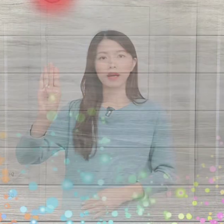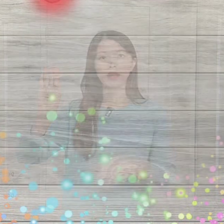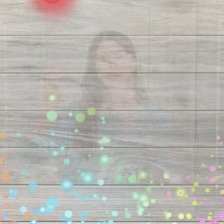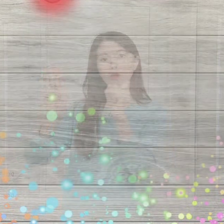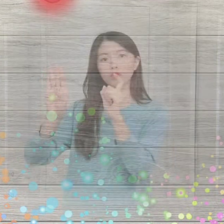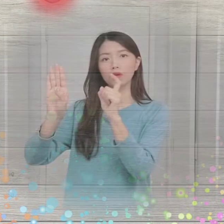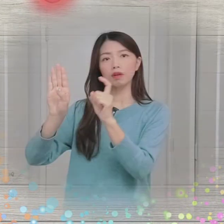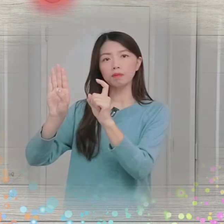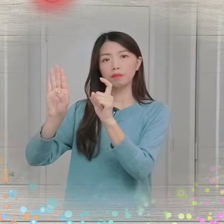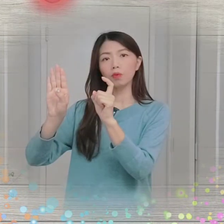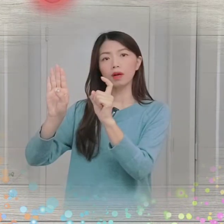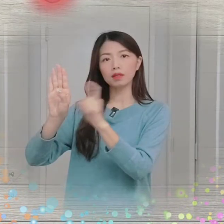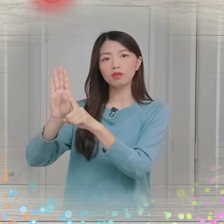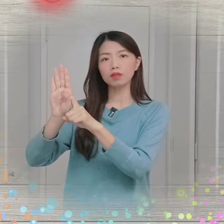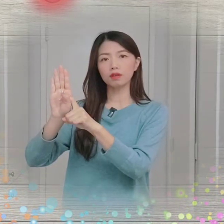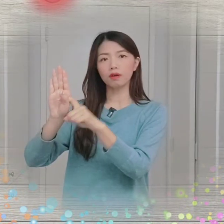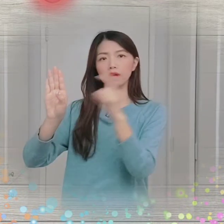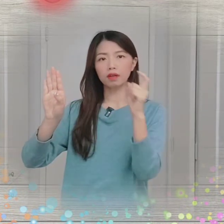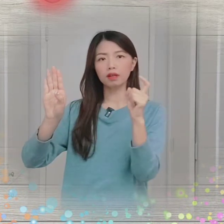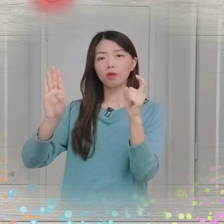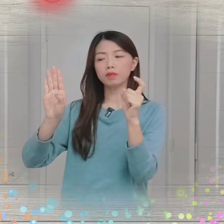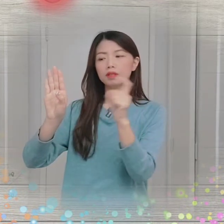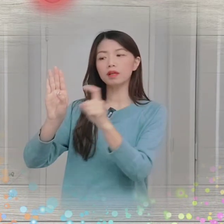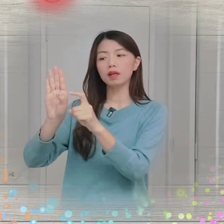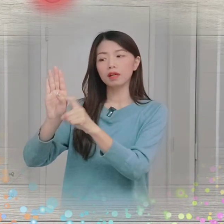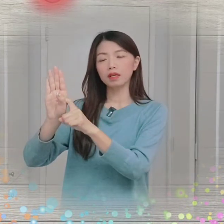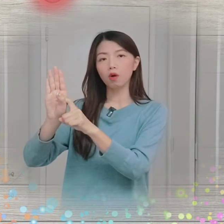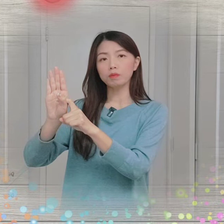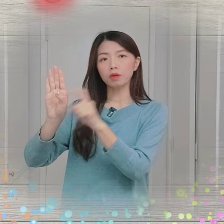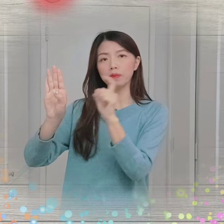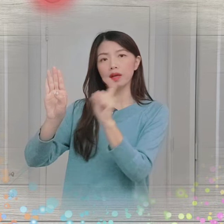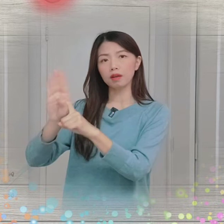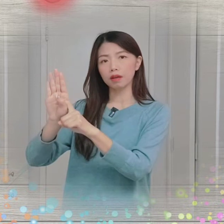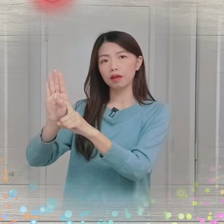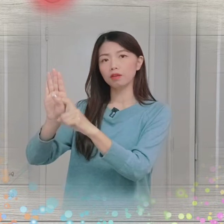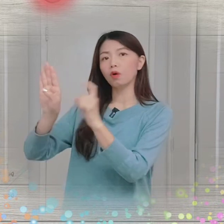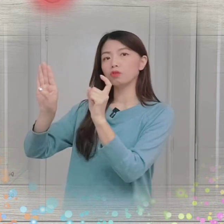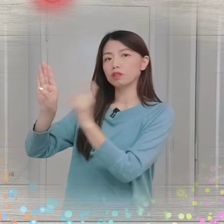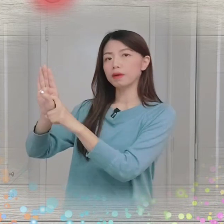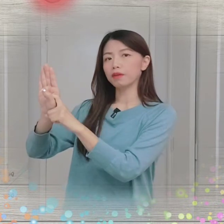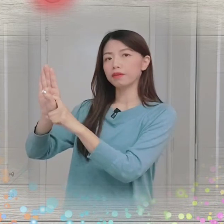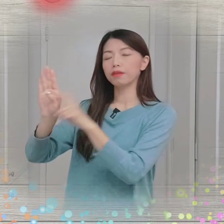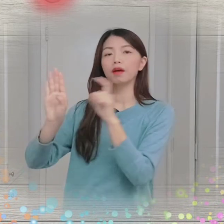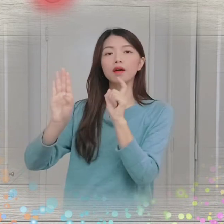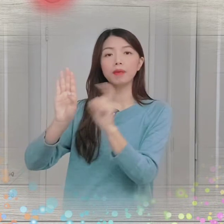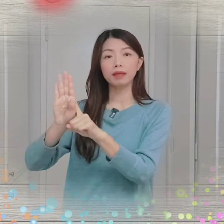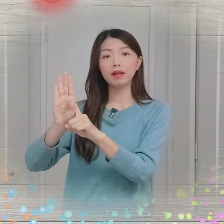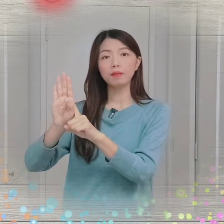비읍에다가 떡 수어를 똑같이 해주시는 거예요. 이 검지를 이 엄지 옆에 이렇게 넣어주시면